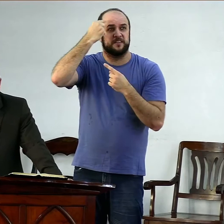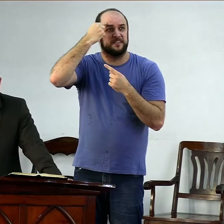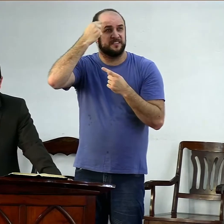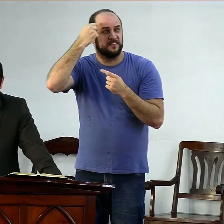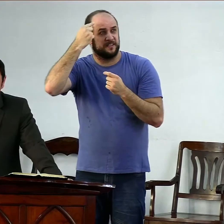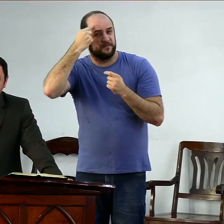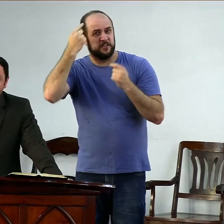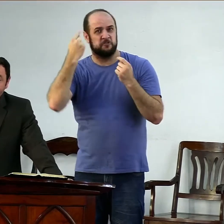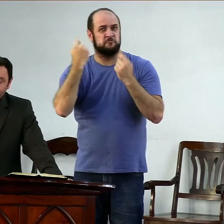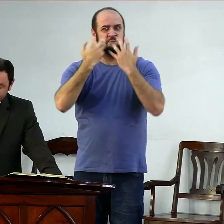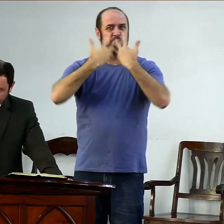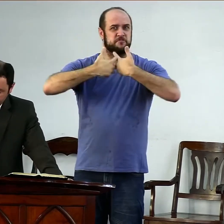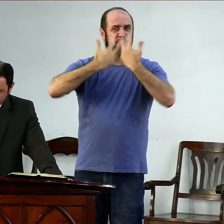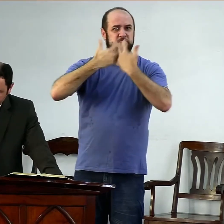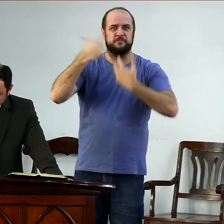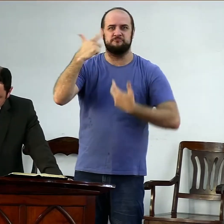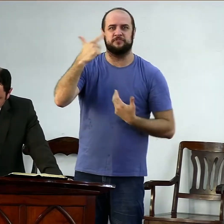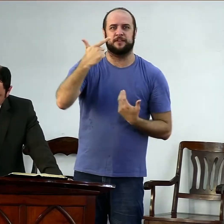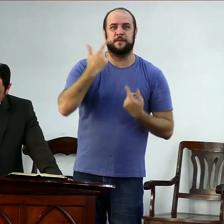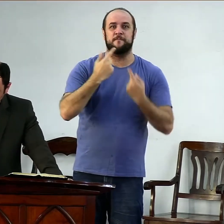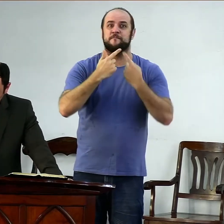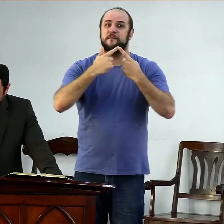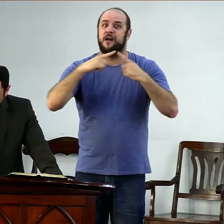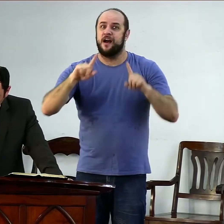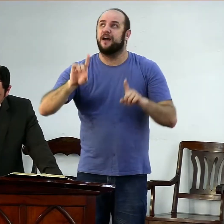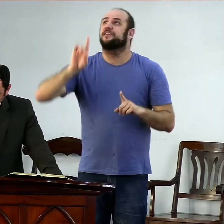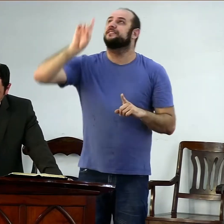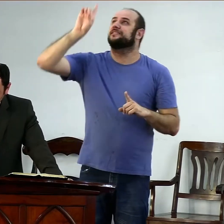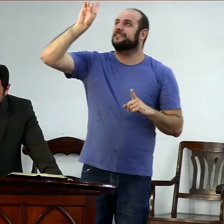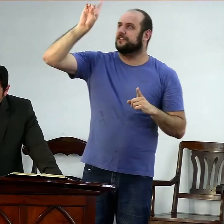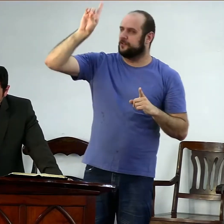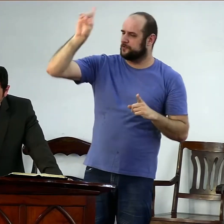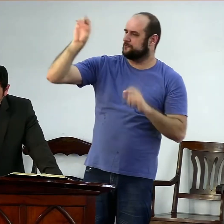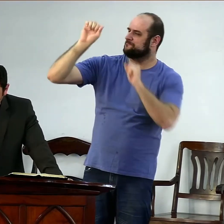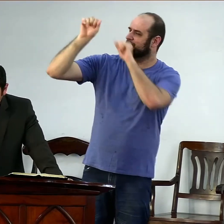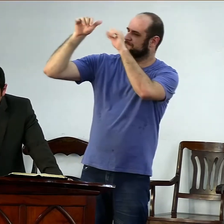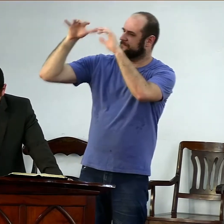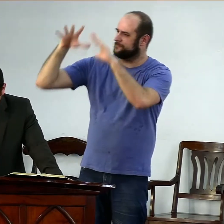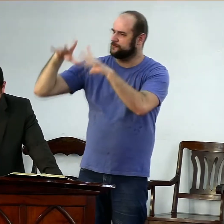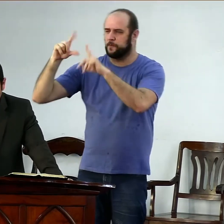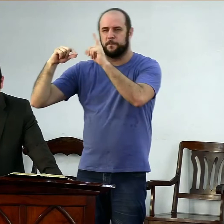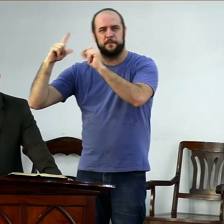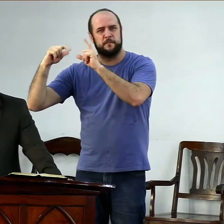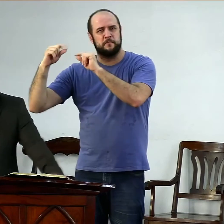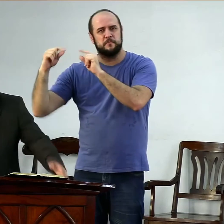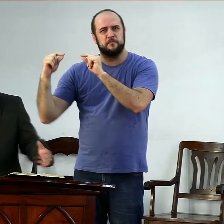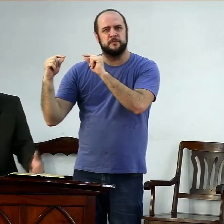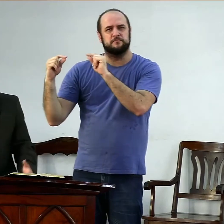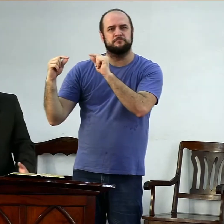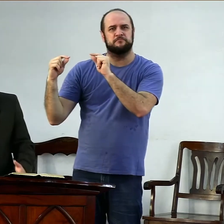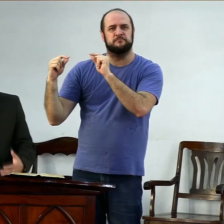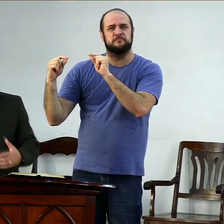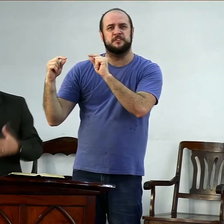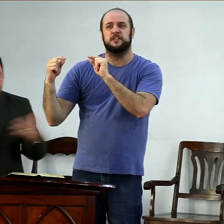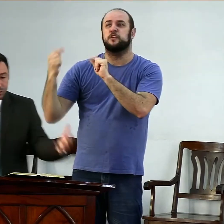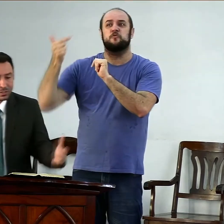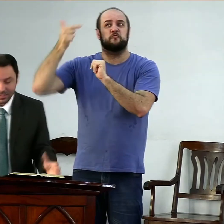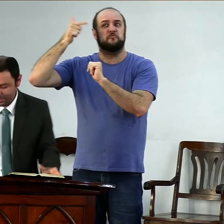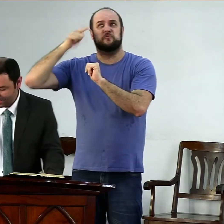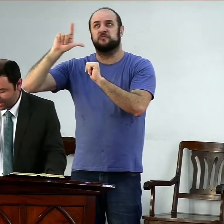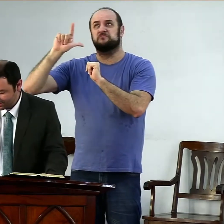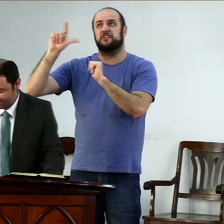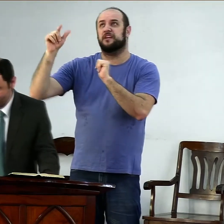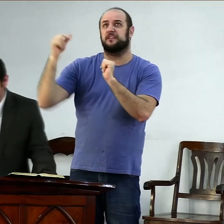para raciocinar. Entretanto, Deus lhe deu instinto ou capacitação divina para suprir as